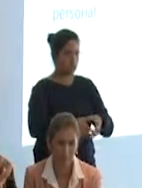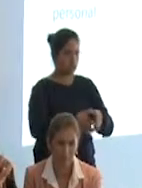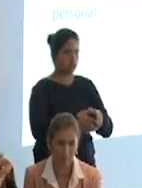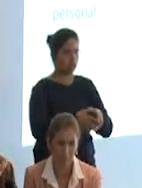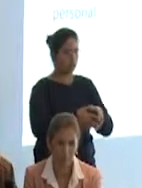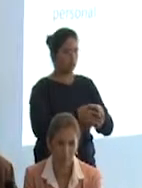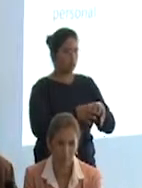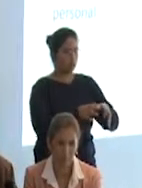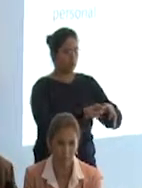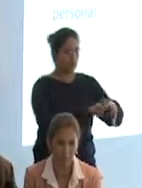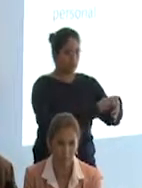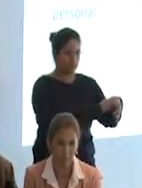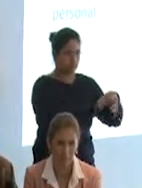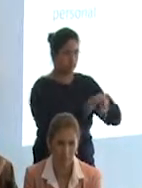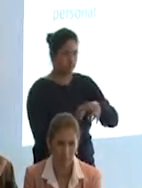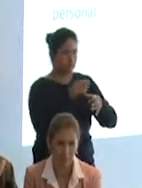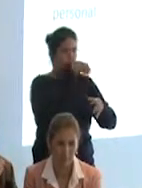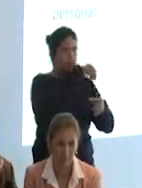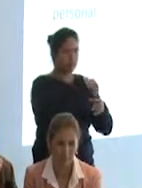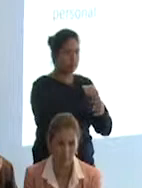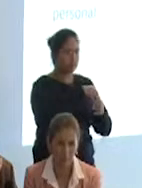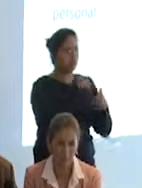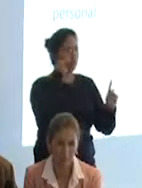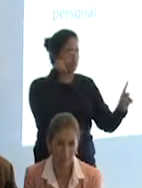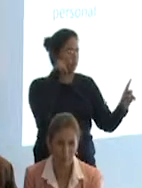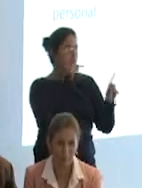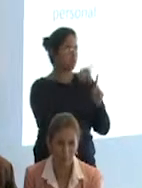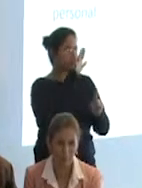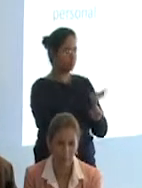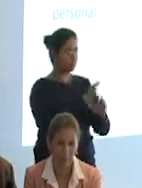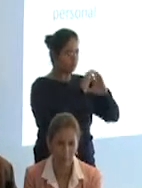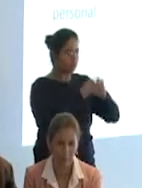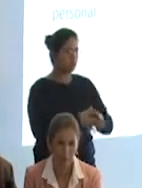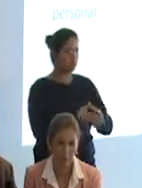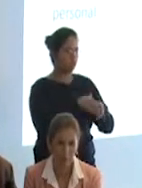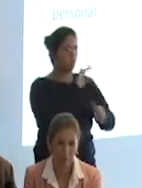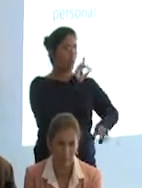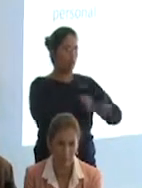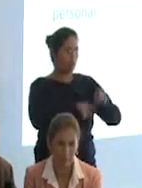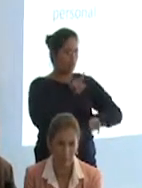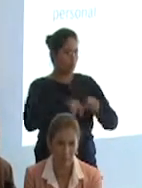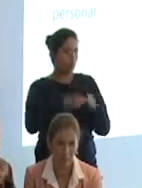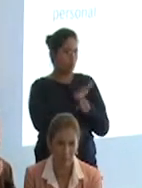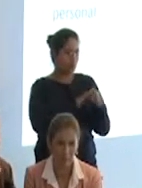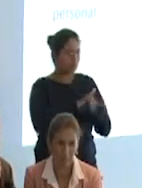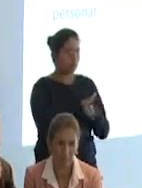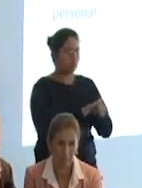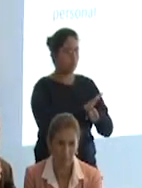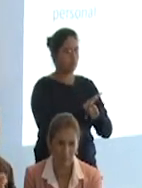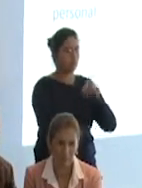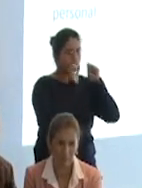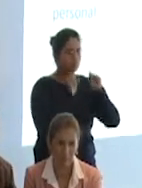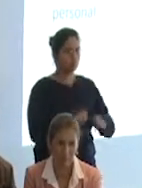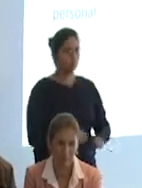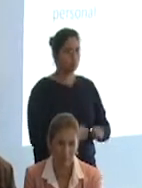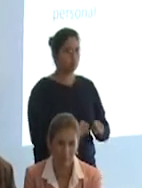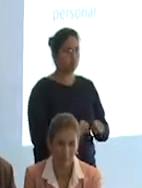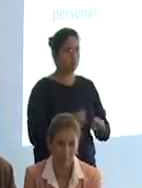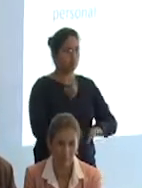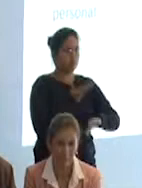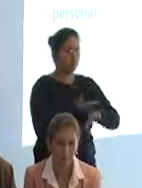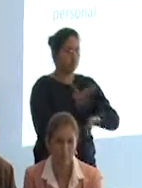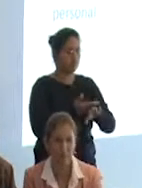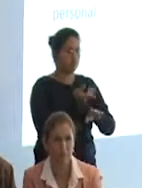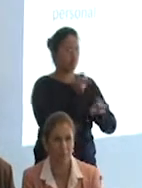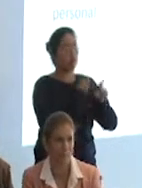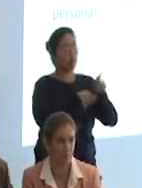a los vínculos que se establecen en la frase, a los objetivos, que en algunos casos puede proponerse